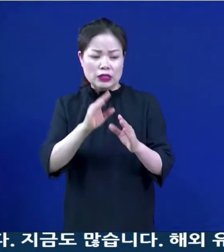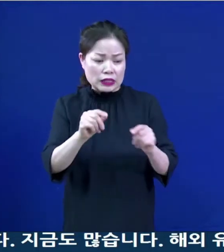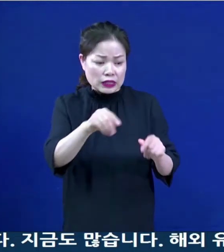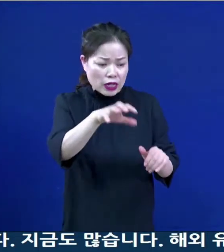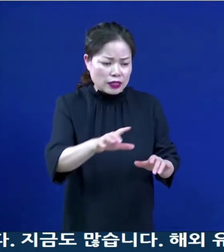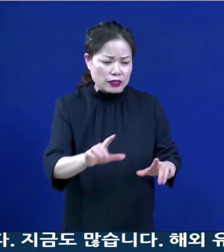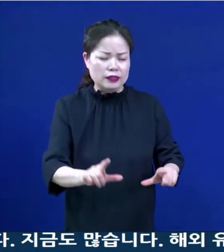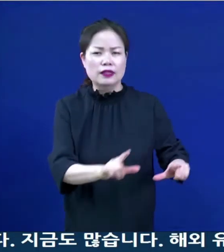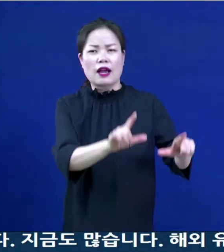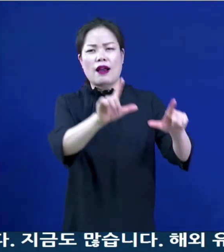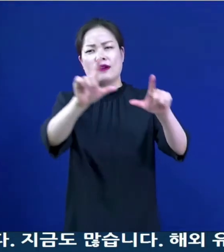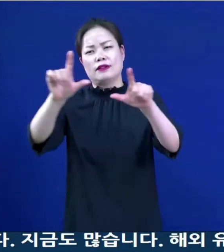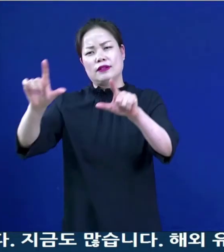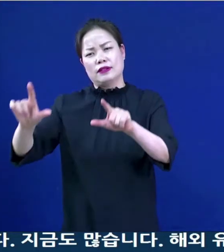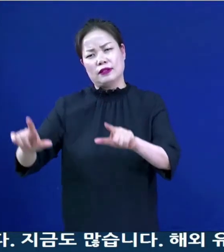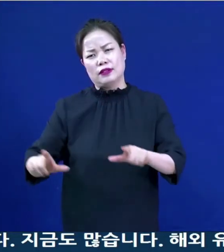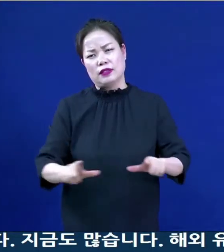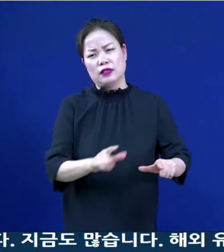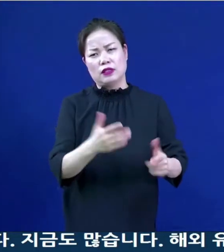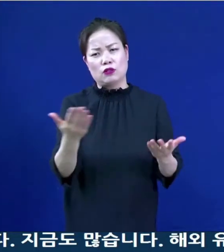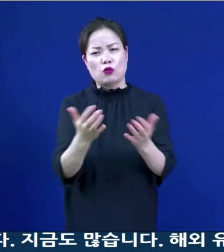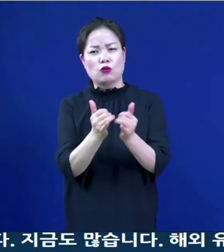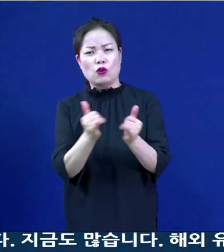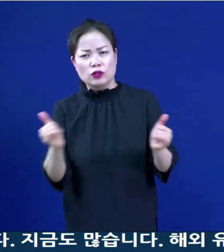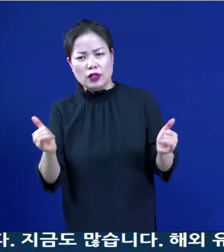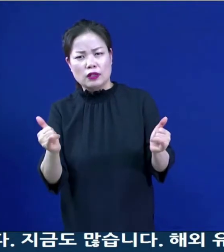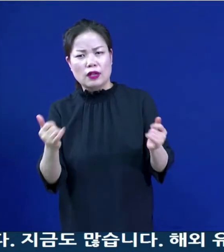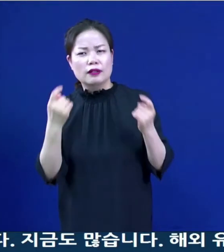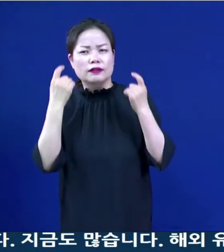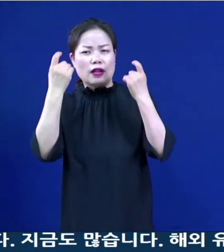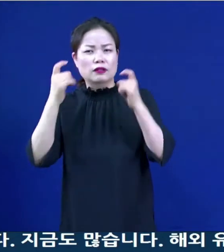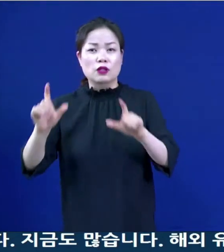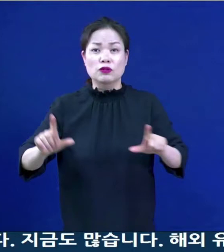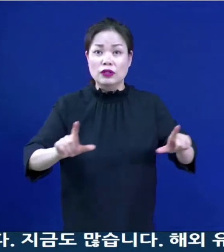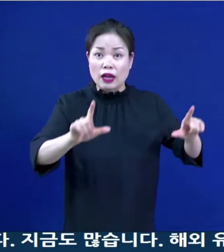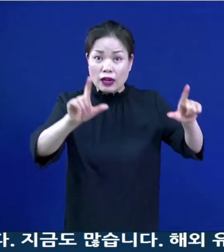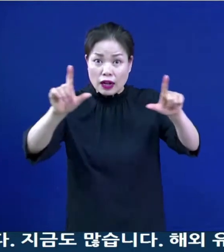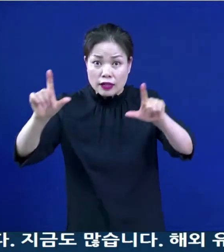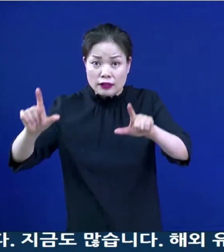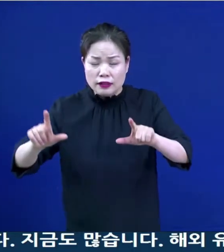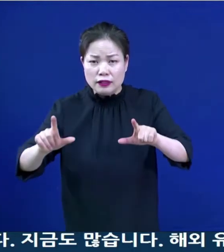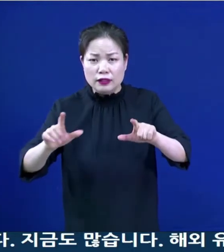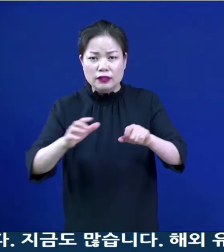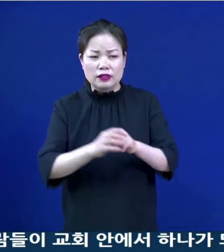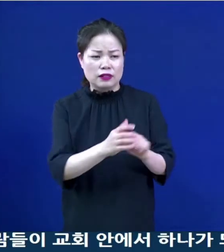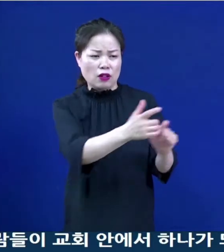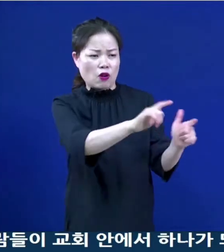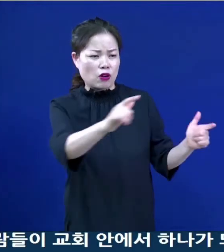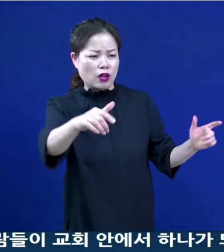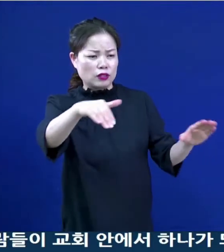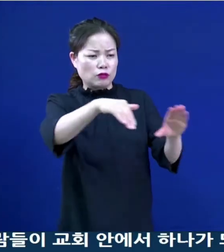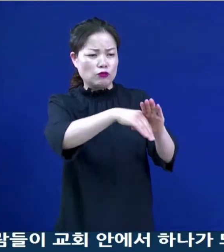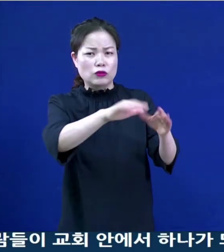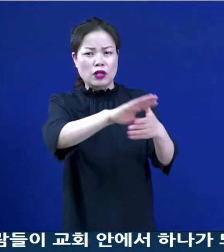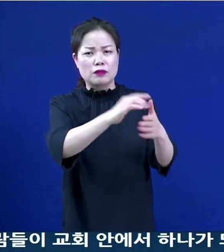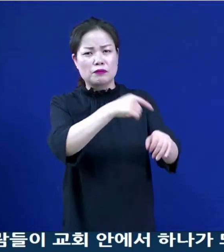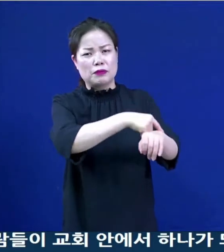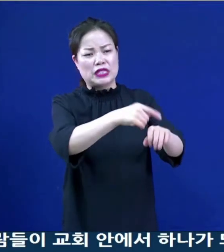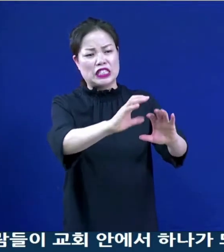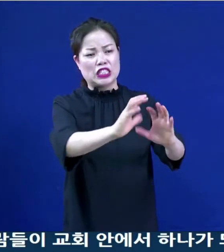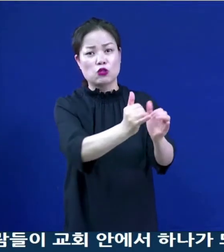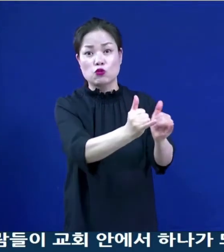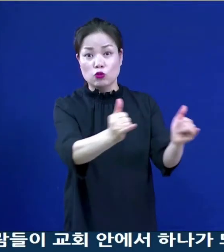땅에 살아가는, 이 땅에 노동자로 와서 나그네처럼 살아가는 다민족, 이런 사회들을,